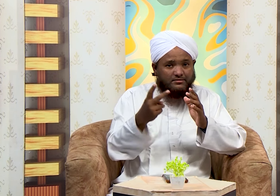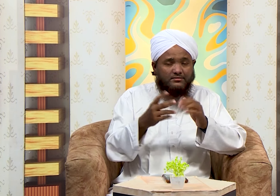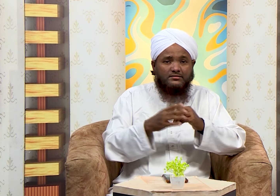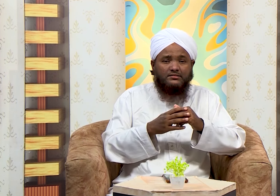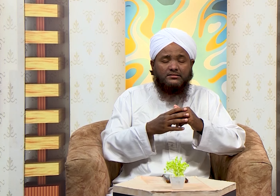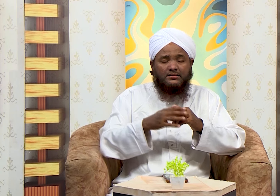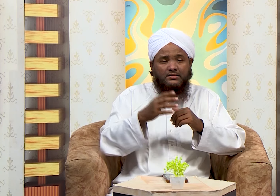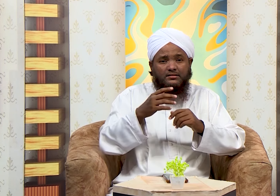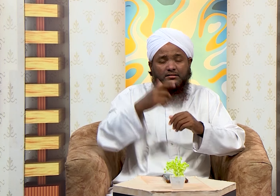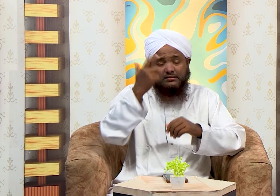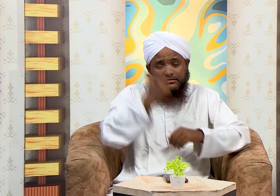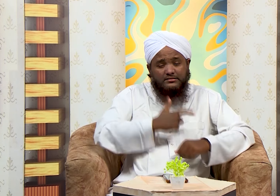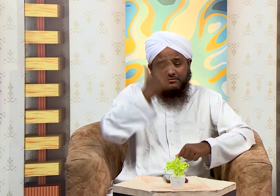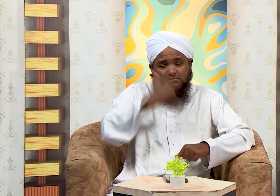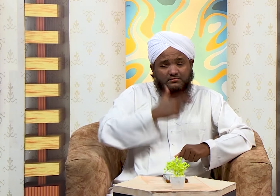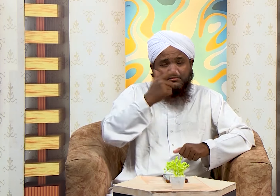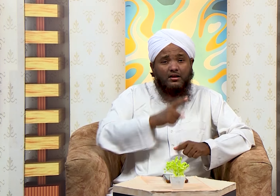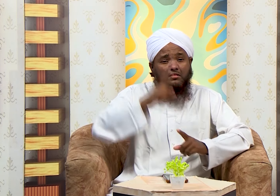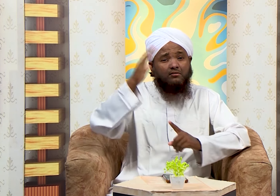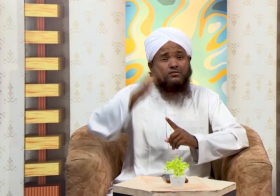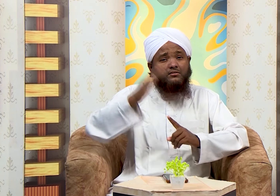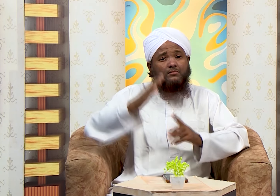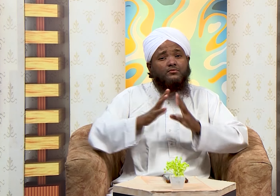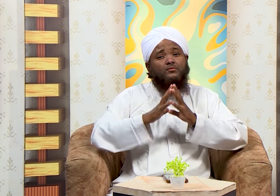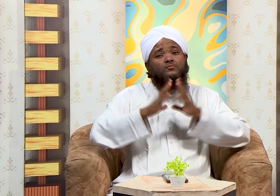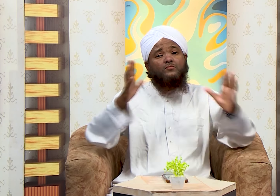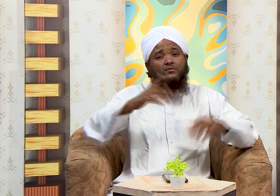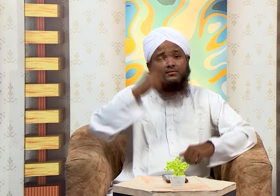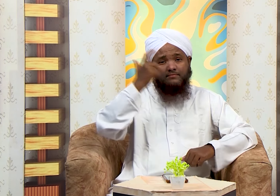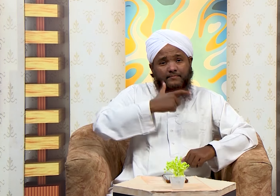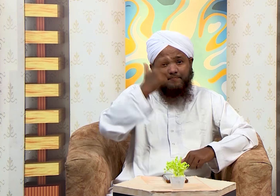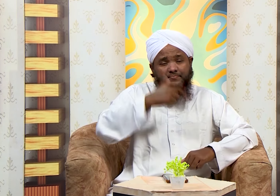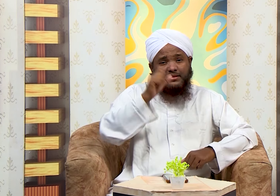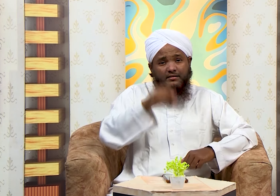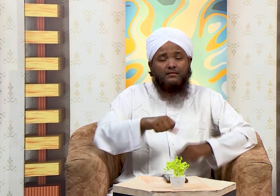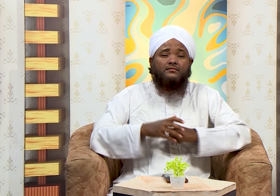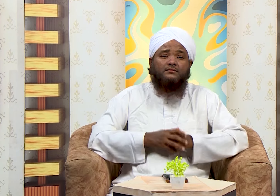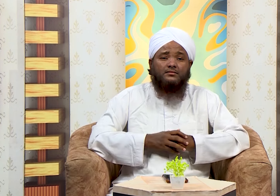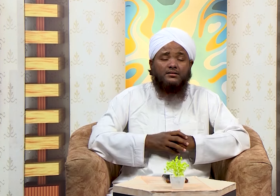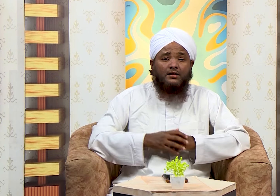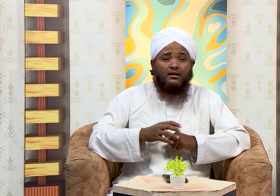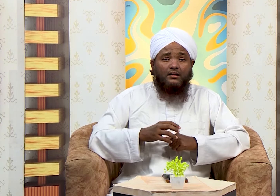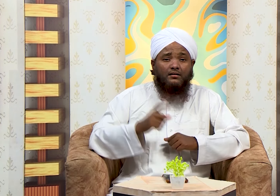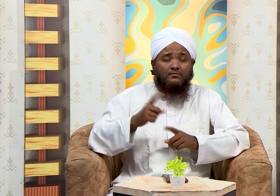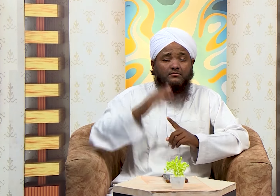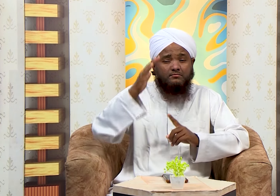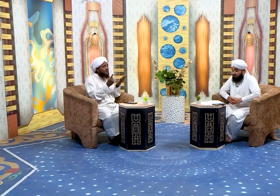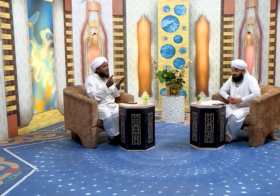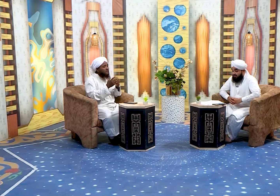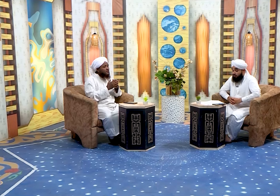کبیرہ اللہ کی رحمت پر تو یا ایک کیفیت آپ پر تاری ہوگئی رونے لگے اور عرض کی یہ تیری